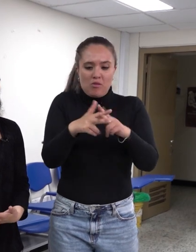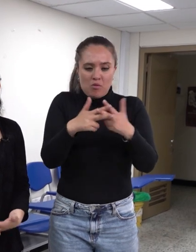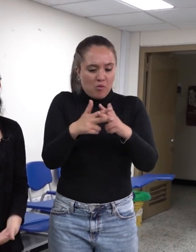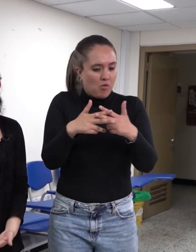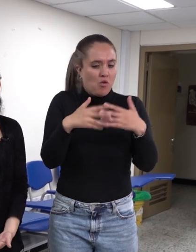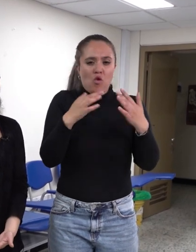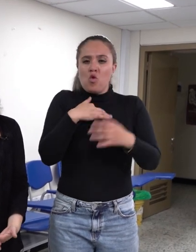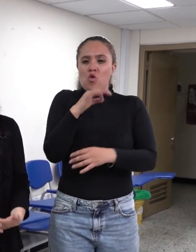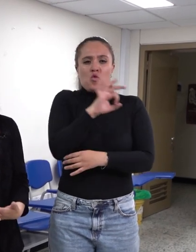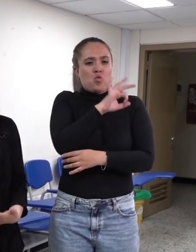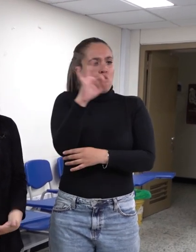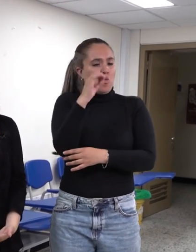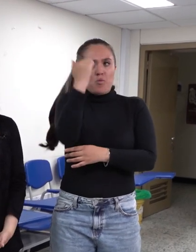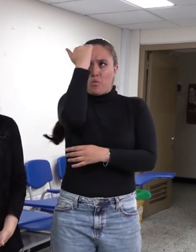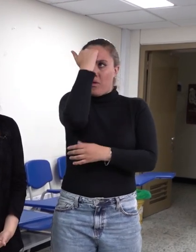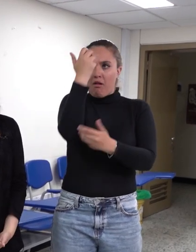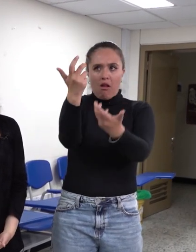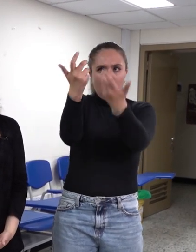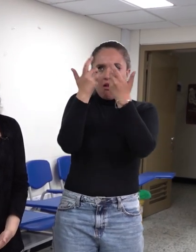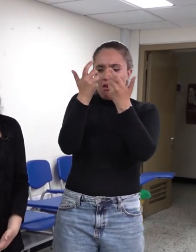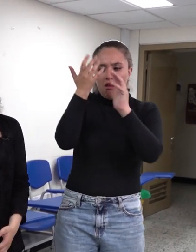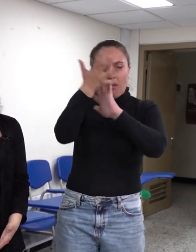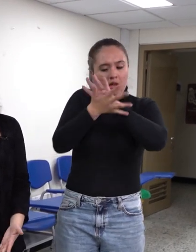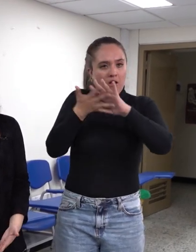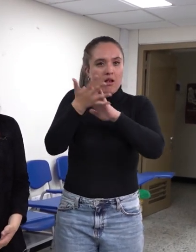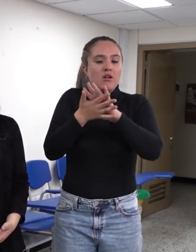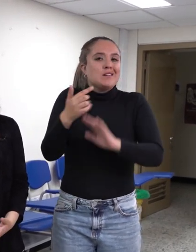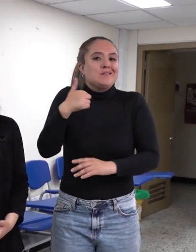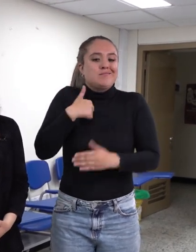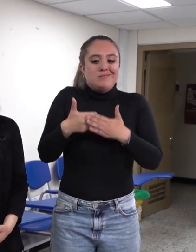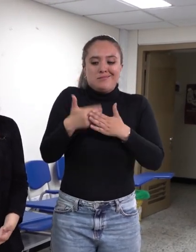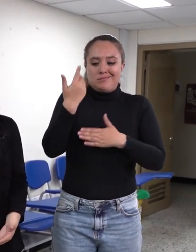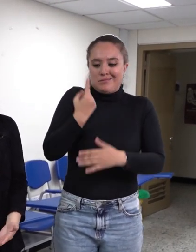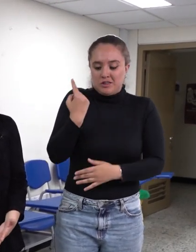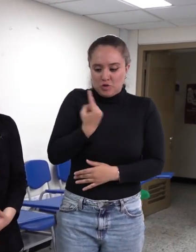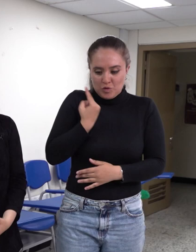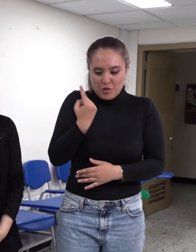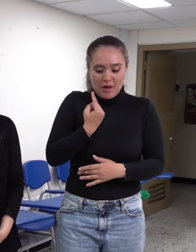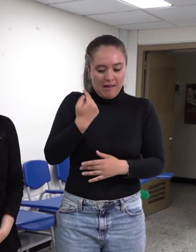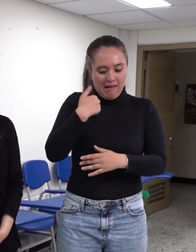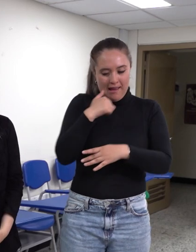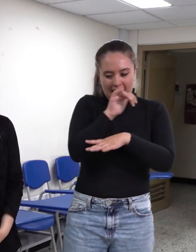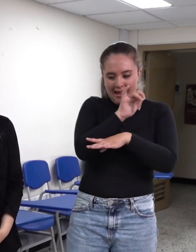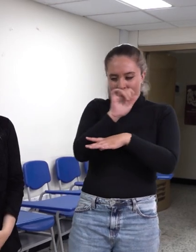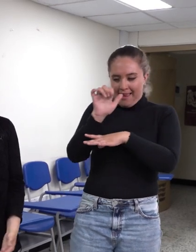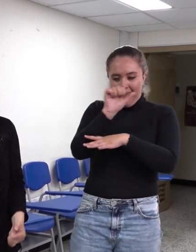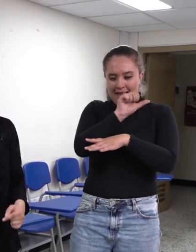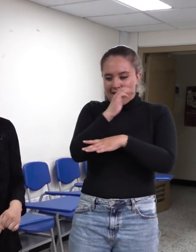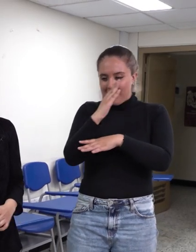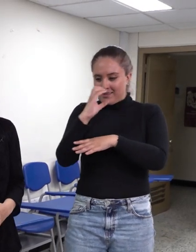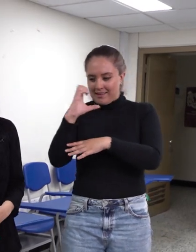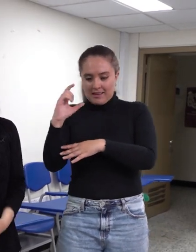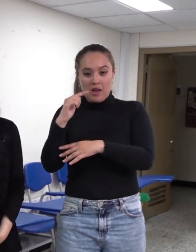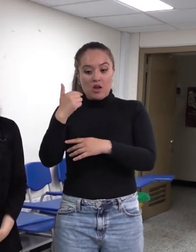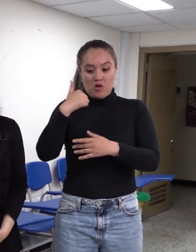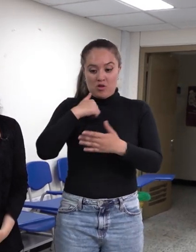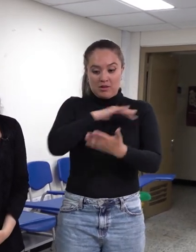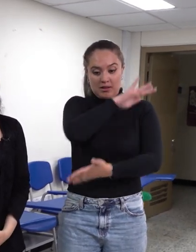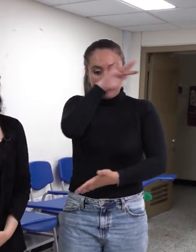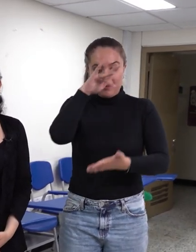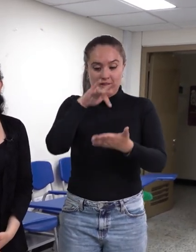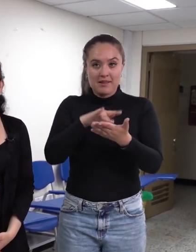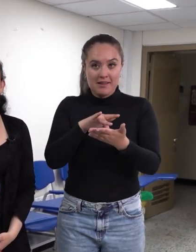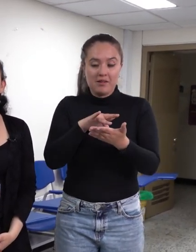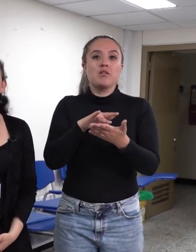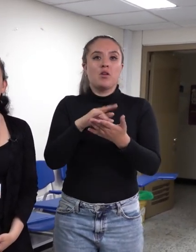nunca tuve un profe que me enseñara lengua de señas. Yo empecé sola a aprenderme el abecedario. Y cuando llegué aquí a